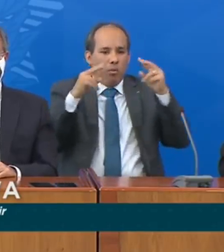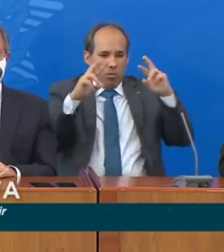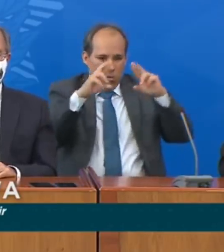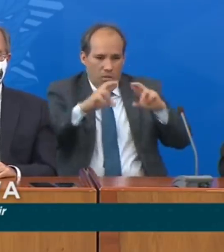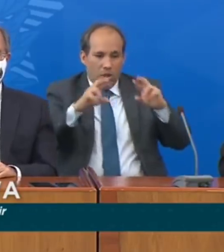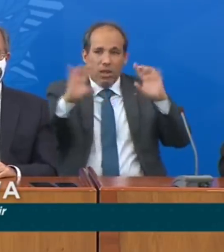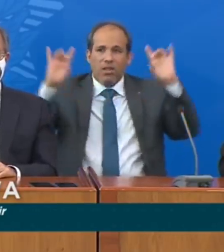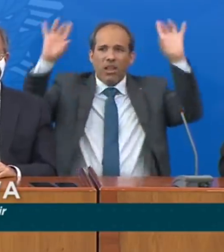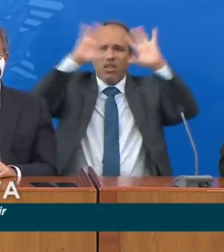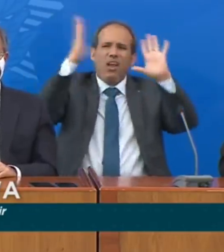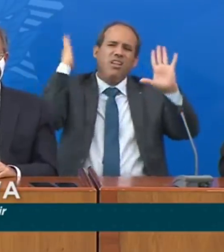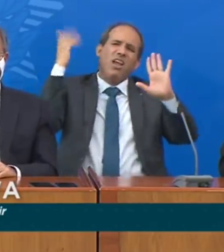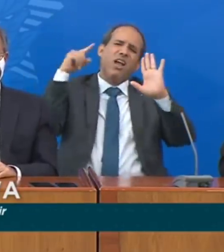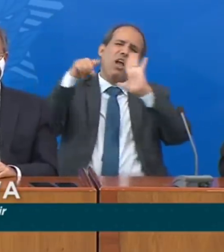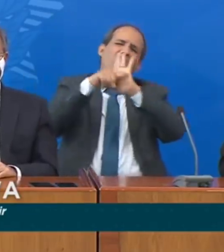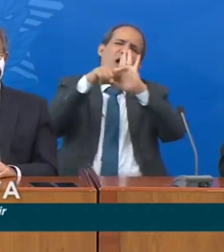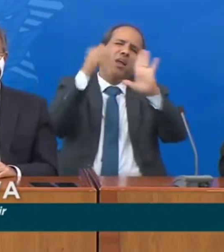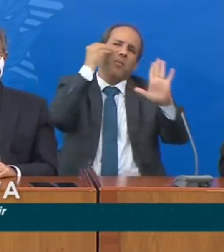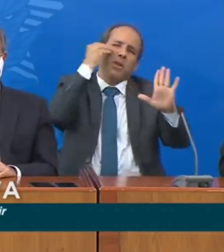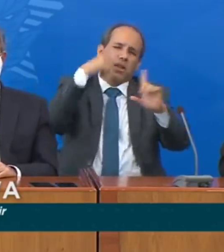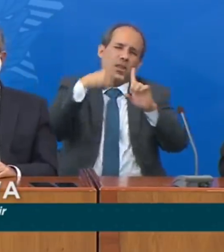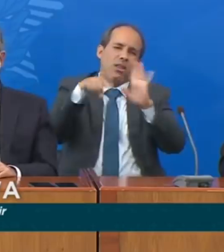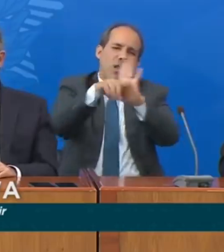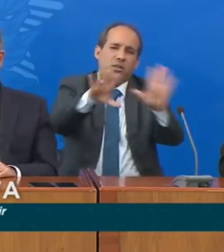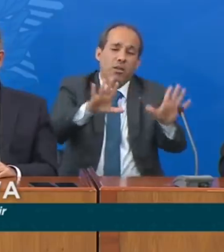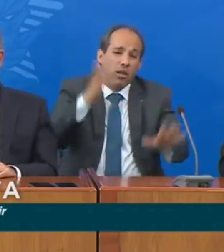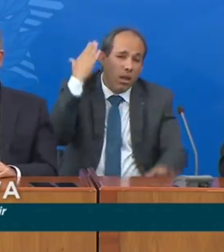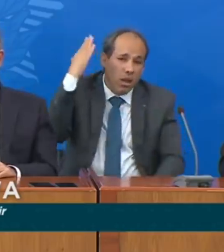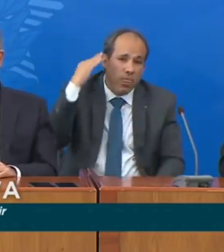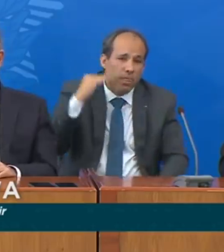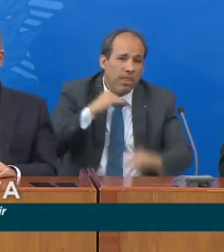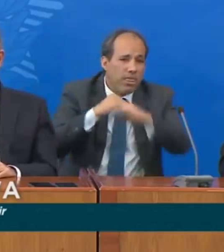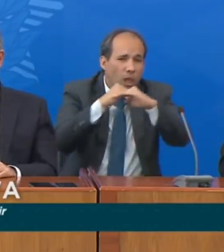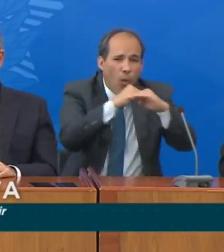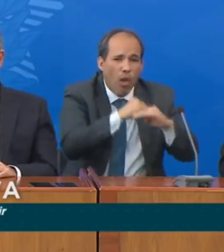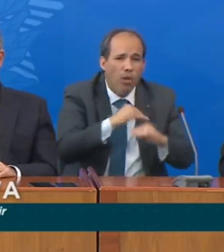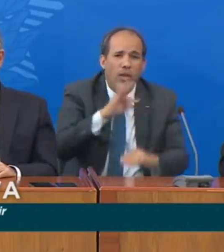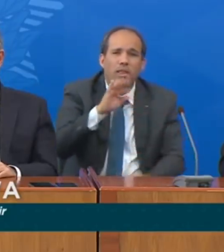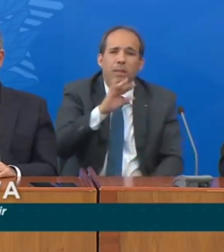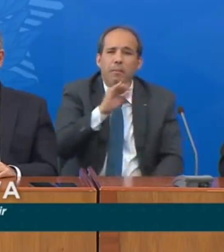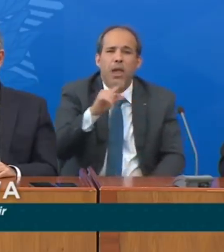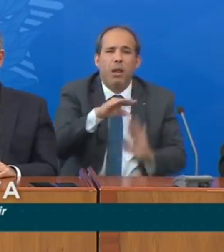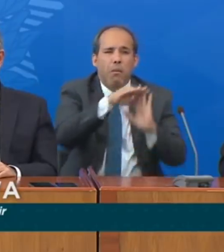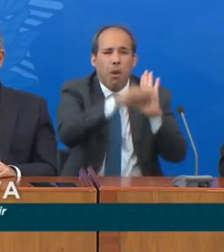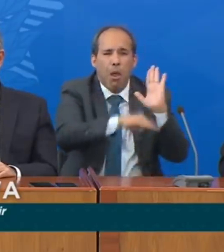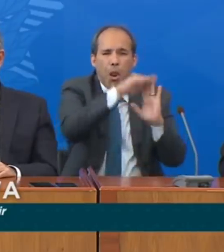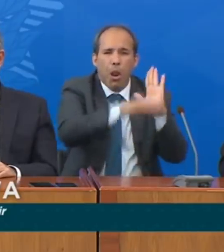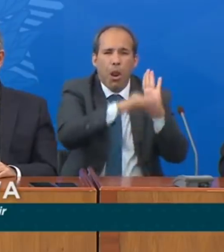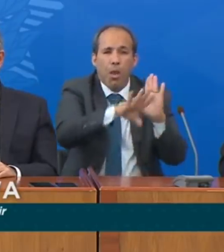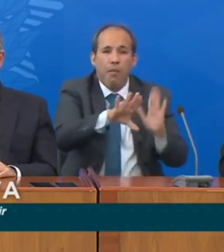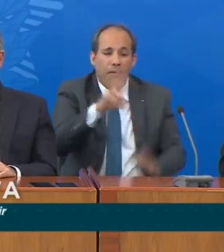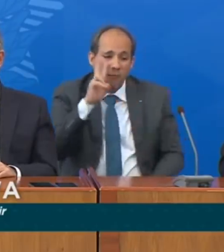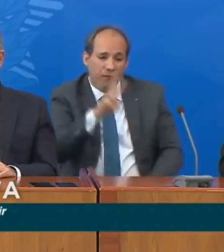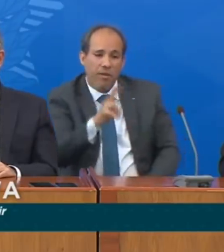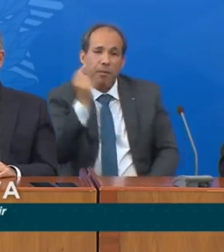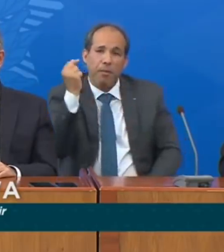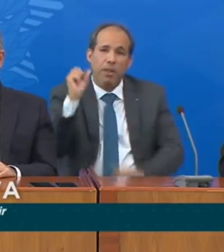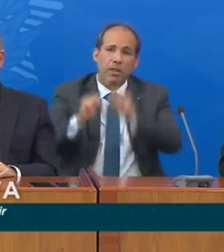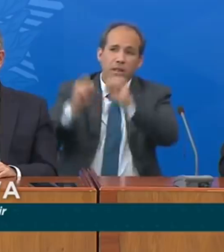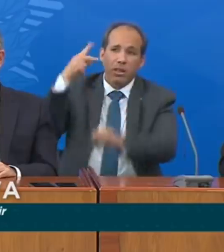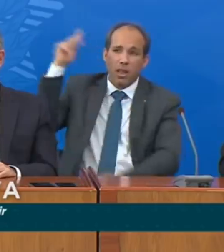do passado. Agora, quando você vai colocar um combustível no seu carro no futuro, seria bom estar ali, ó, preço da